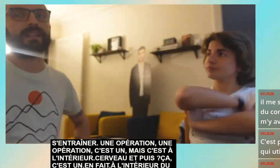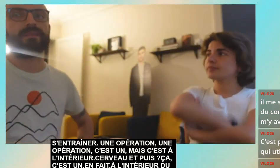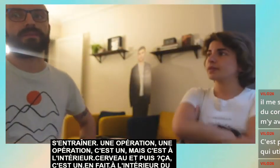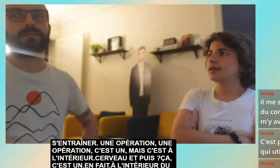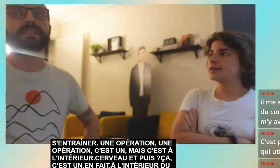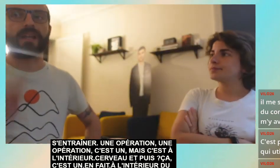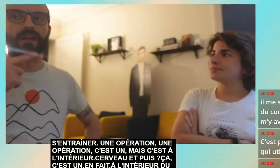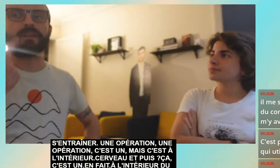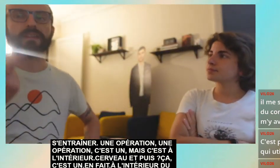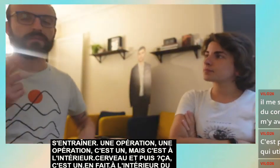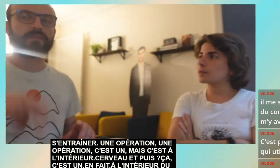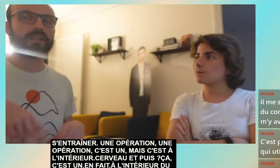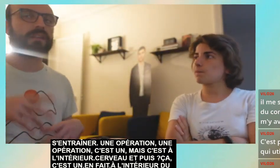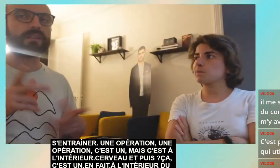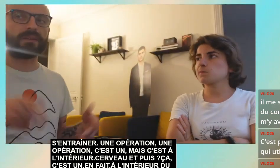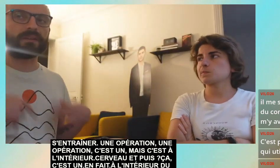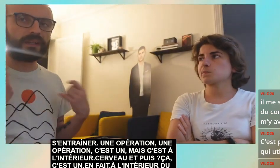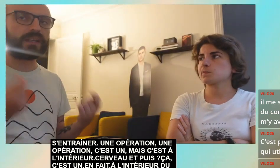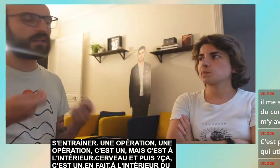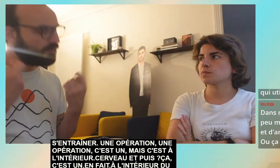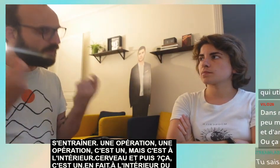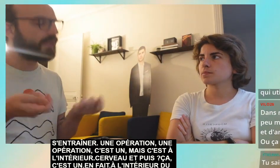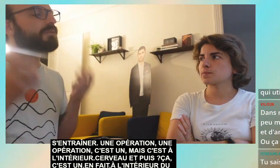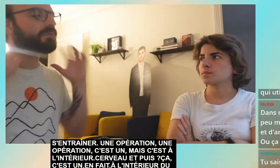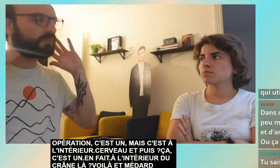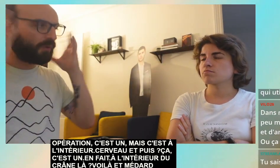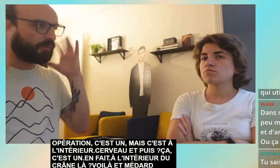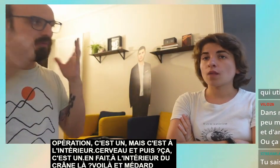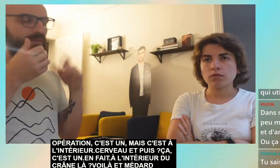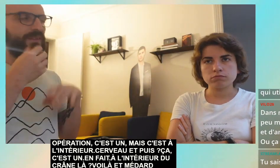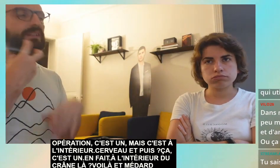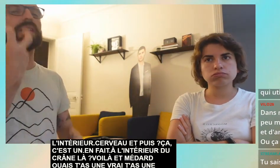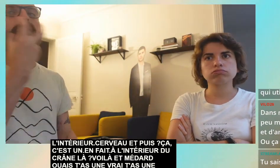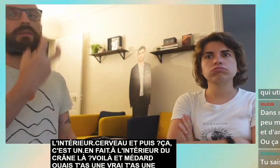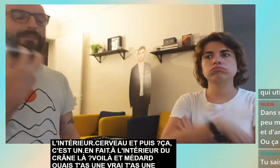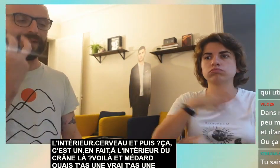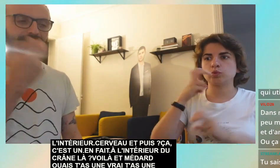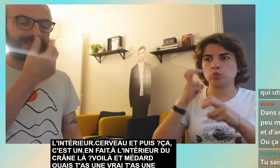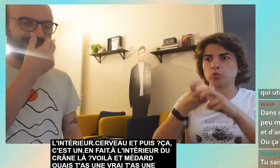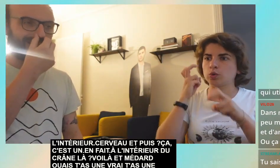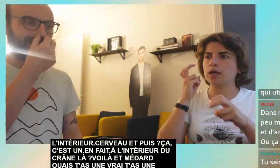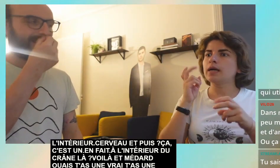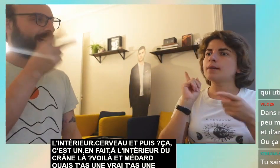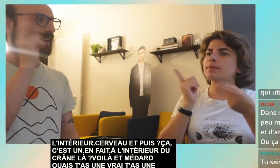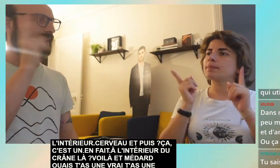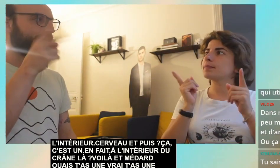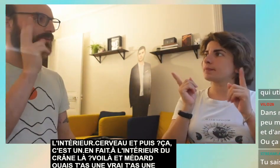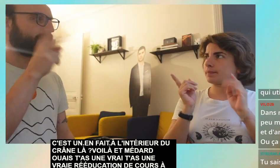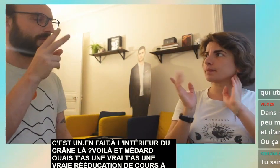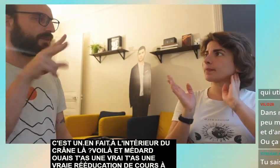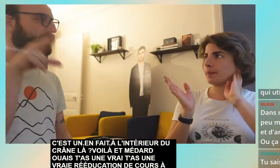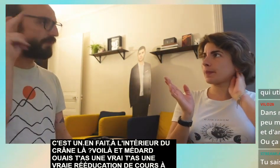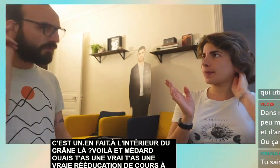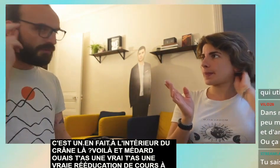Et, mais t'as une vraie rééducation du corps orthophonique à parler, à t'habituer aussi au